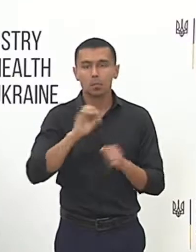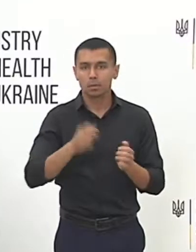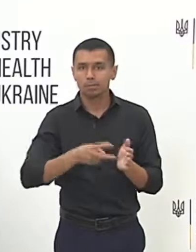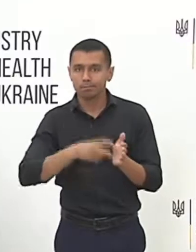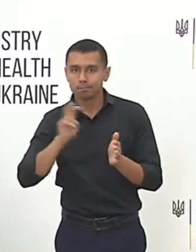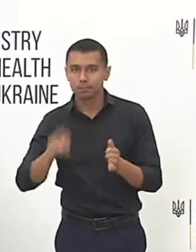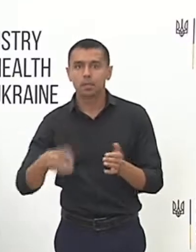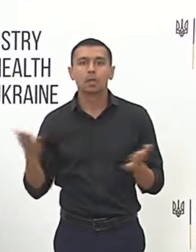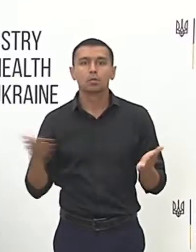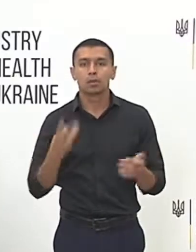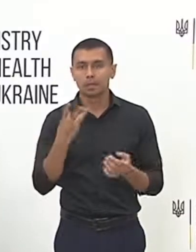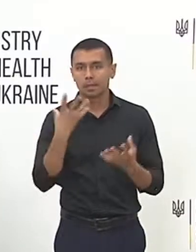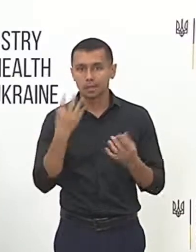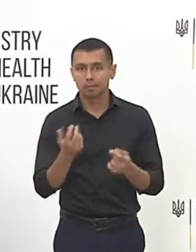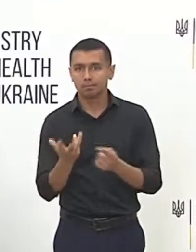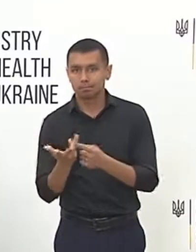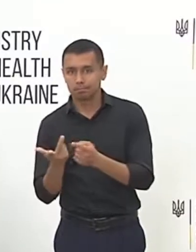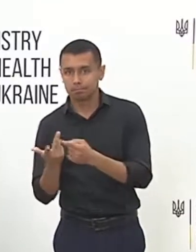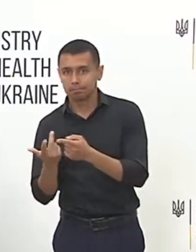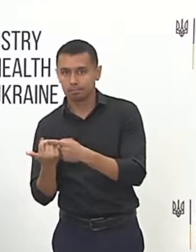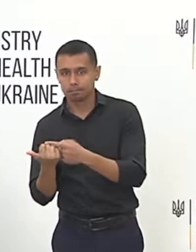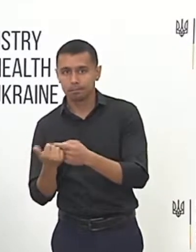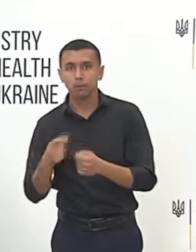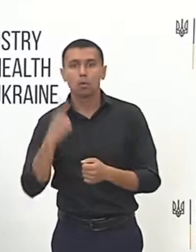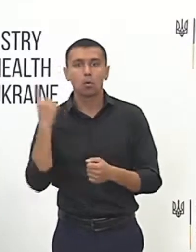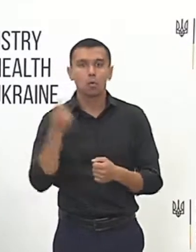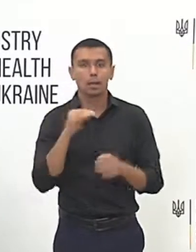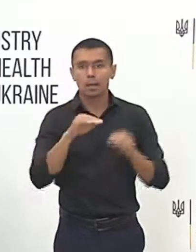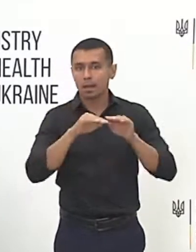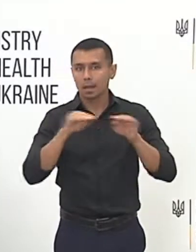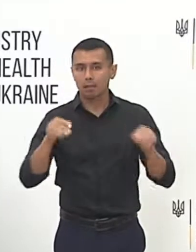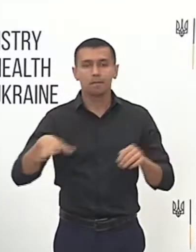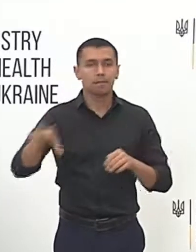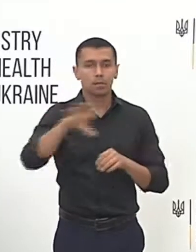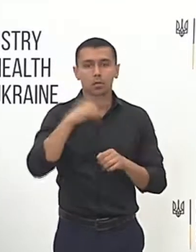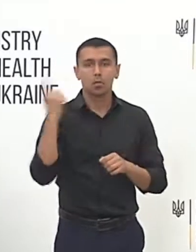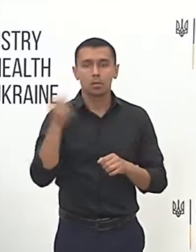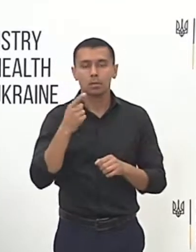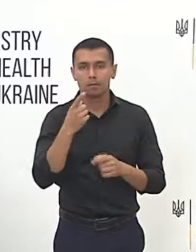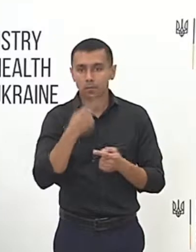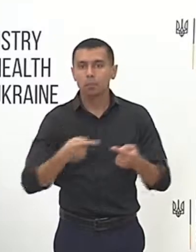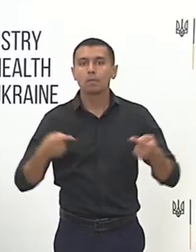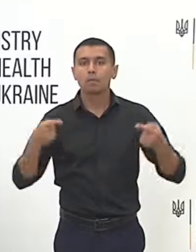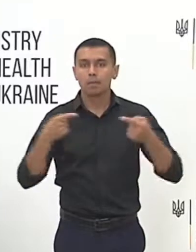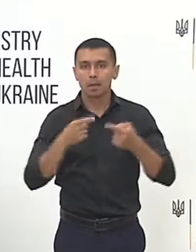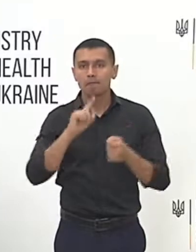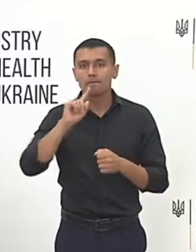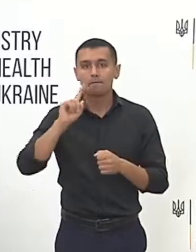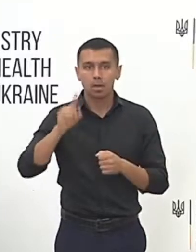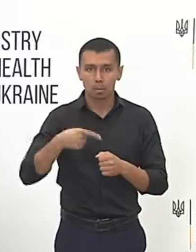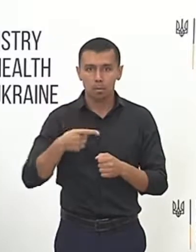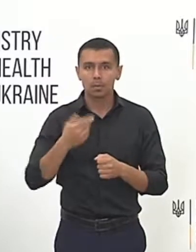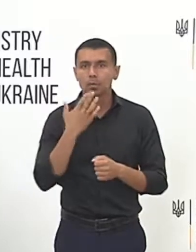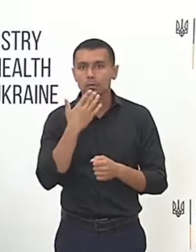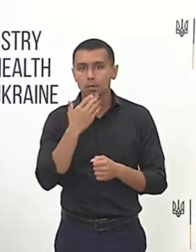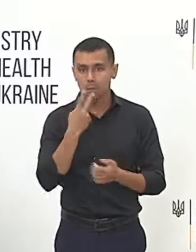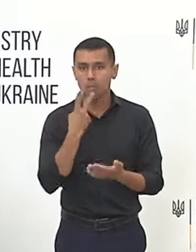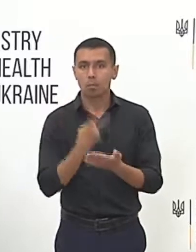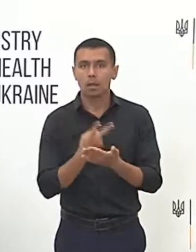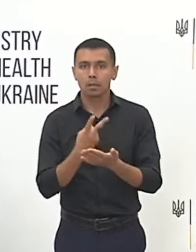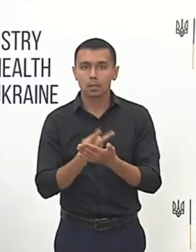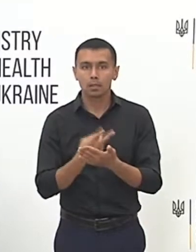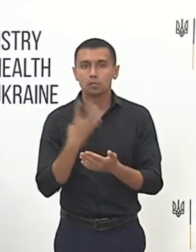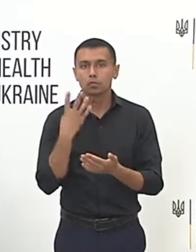можна вийти, якщо 3 дні поспіль область на рівні всієї області відповідає вимогам національних